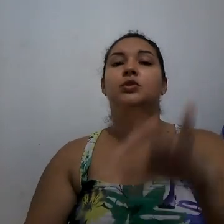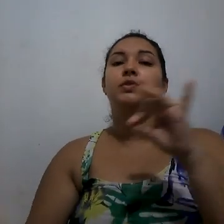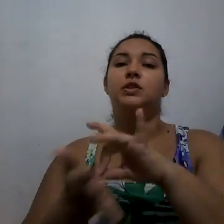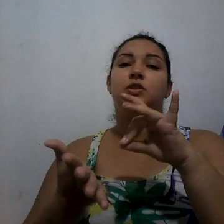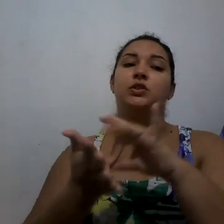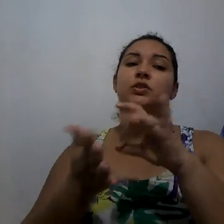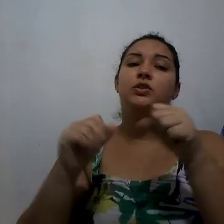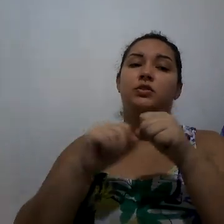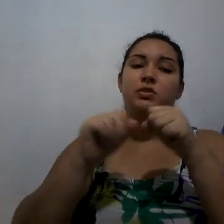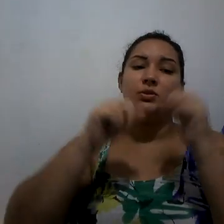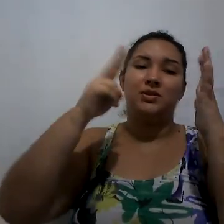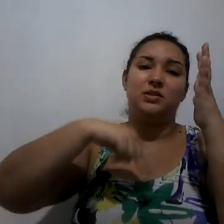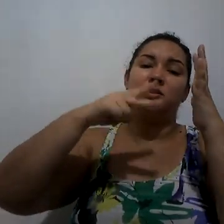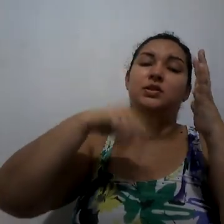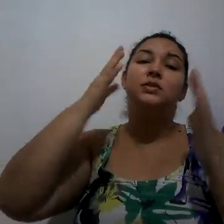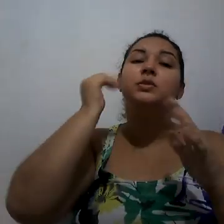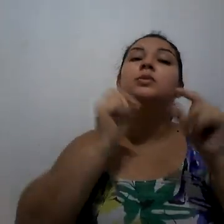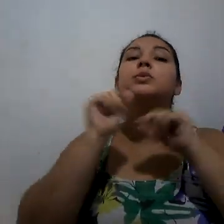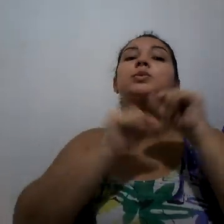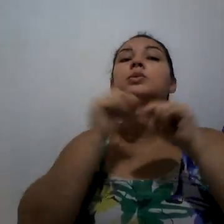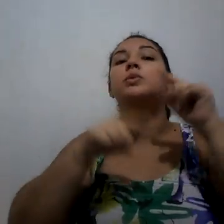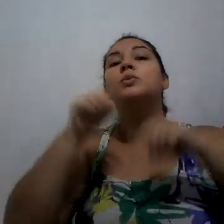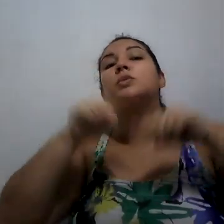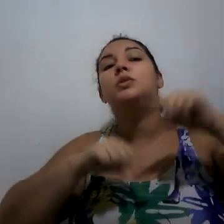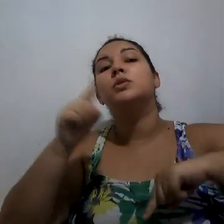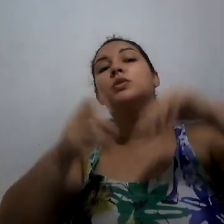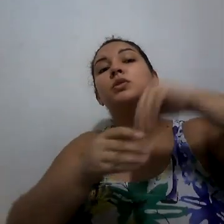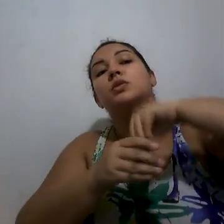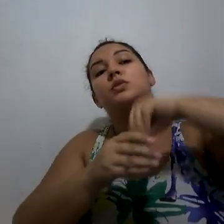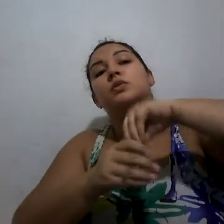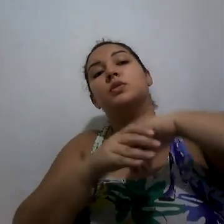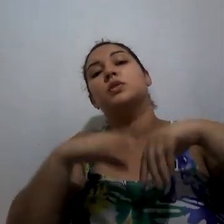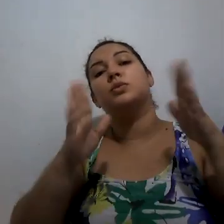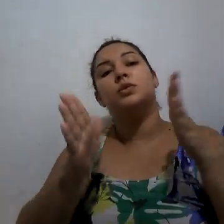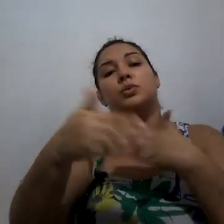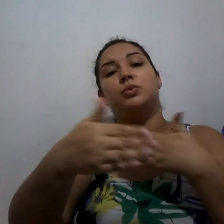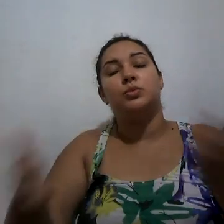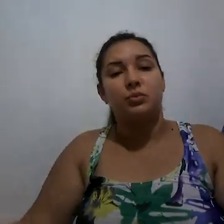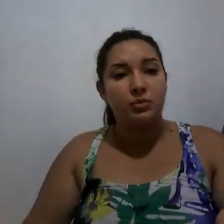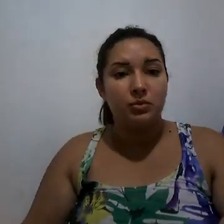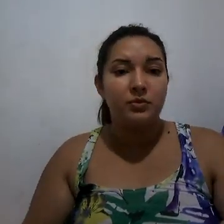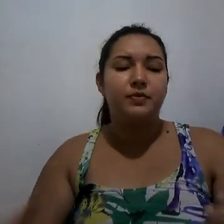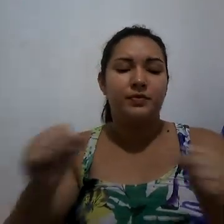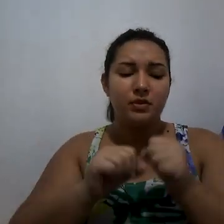de material era aquele, o que era aquilo, que substância era aquela que estava dentro daquele beck. Fizemos a análise. E